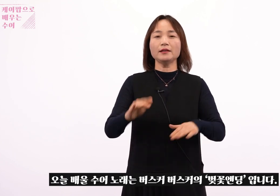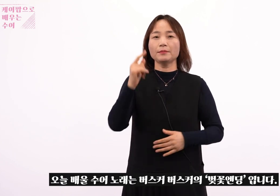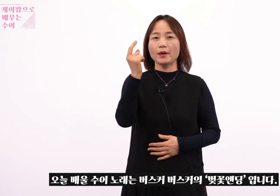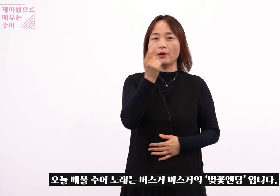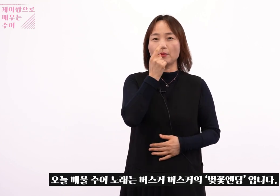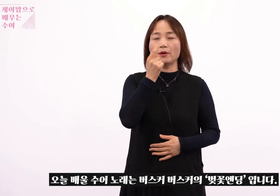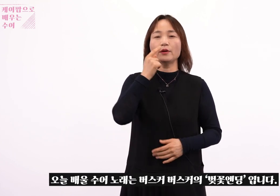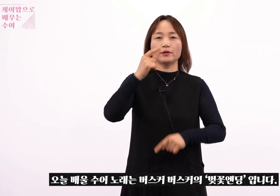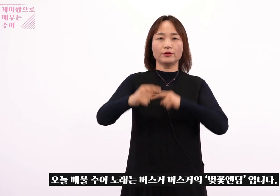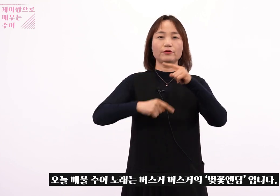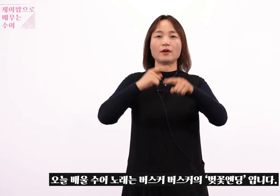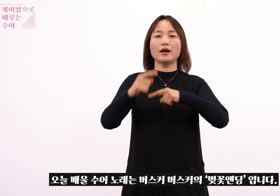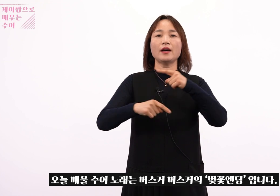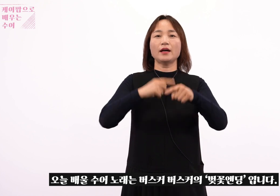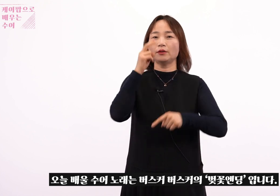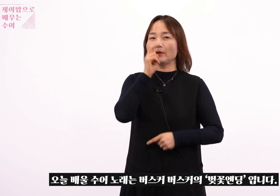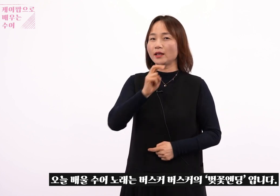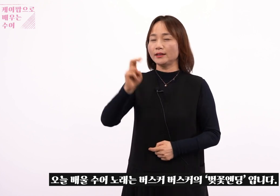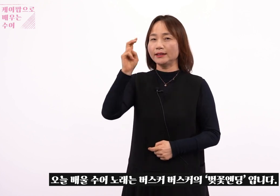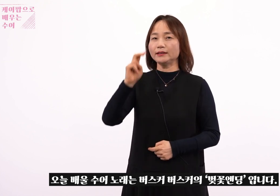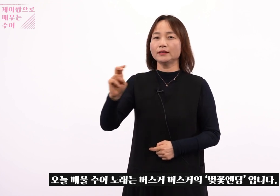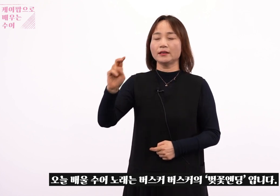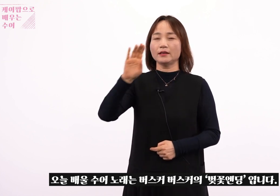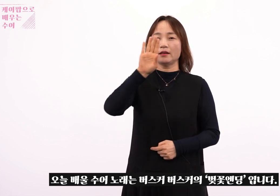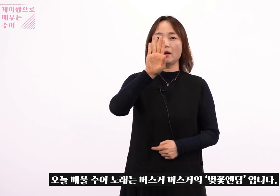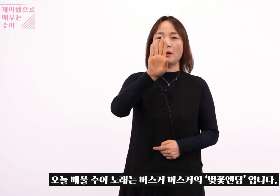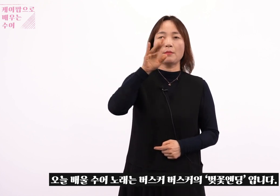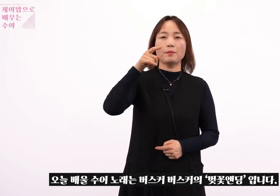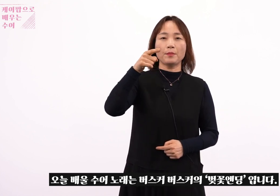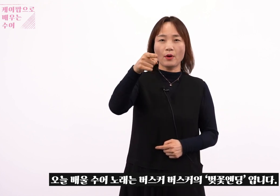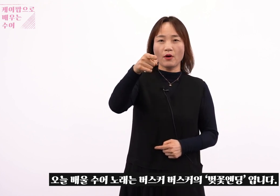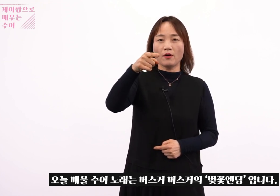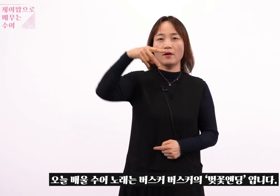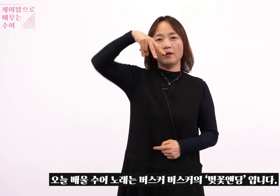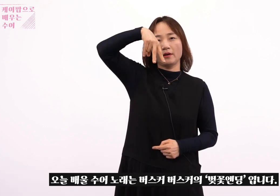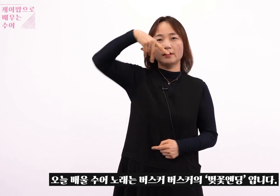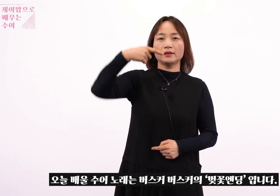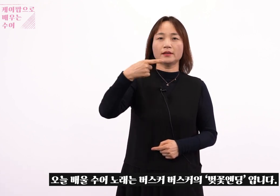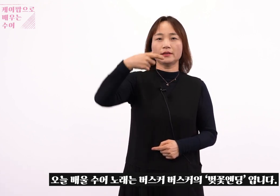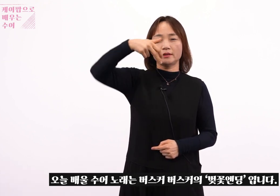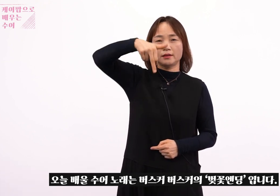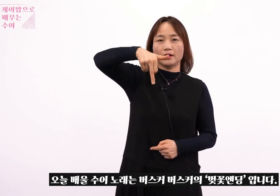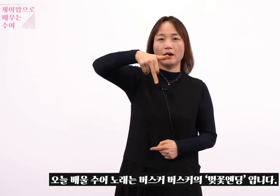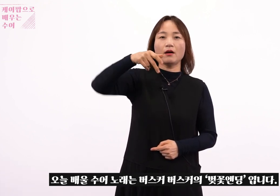오늘 배워볼 수원 노래는 으 버스커버스커의